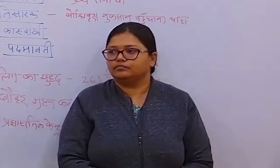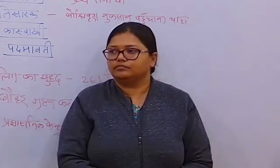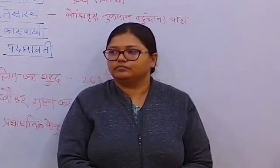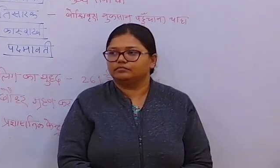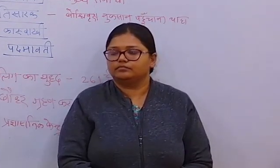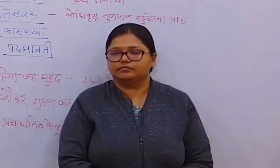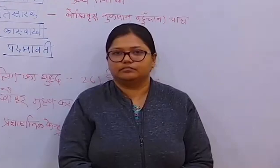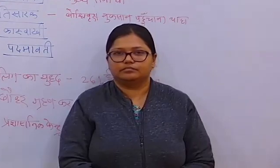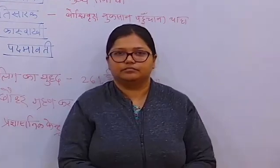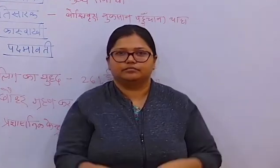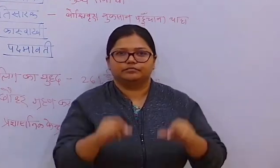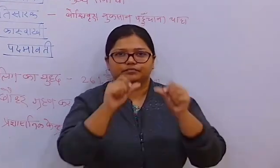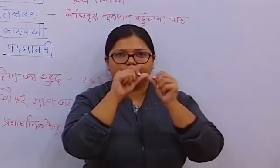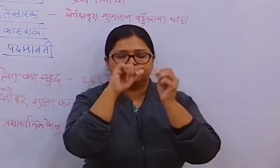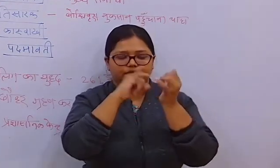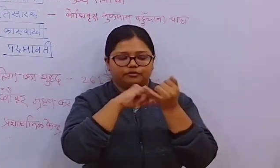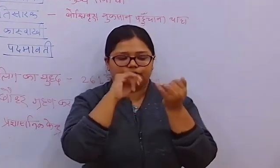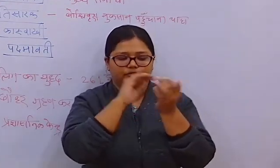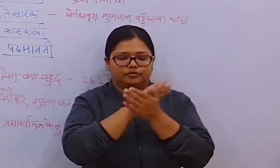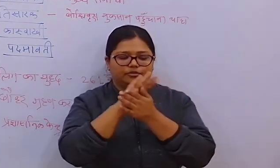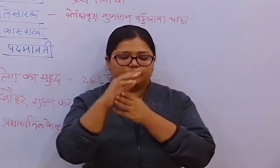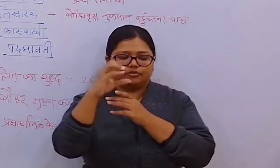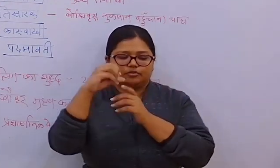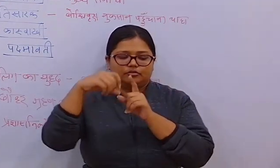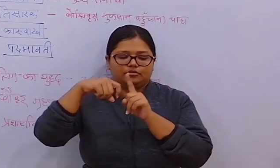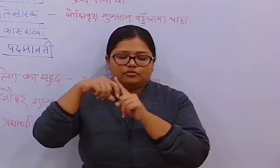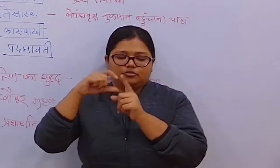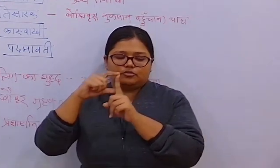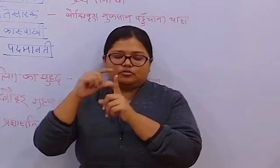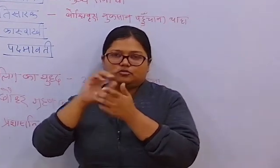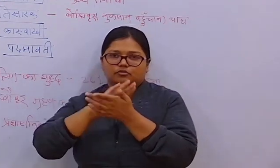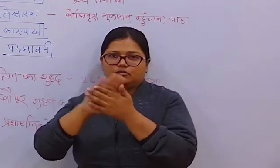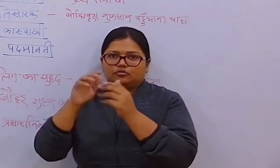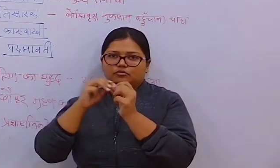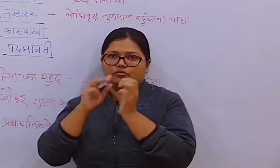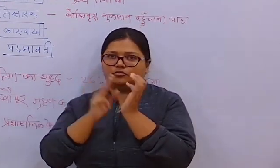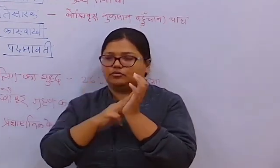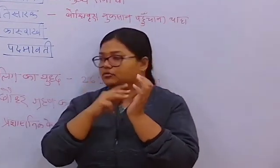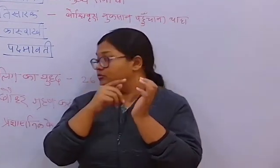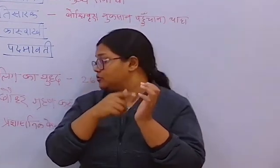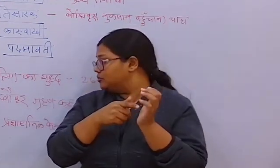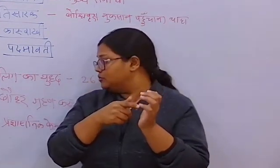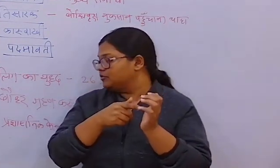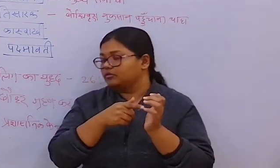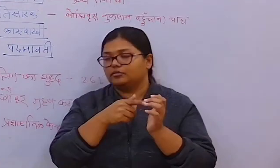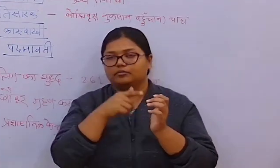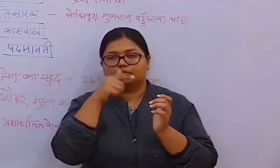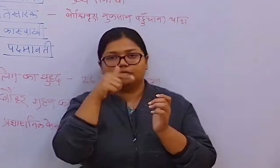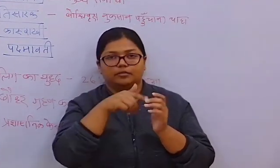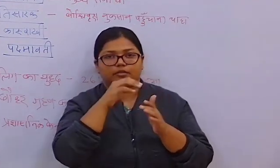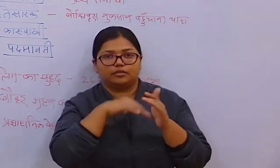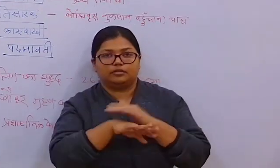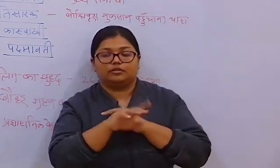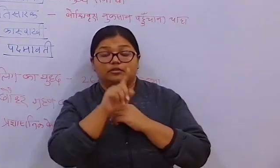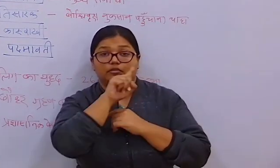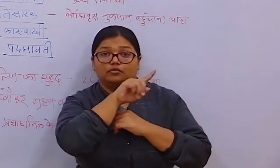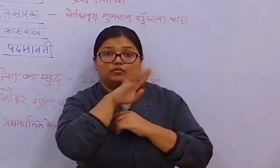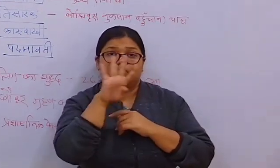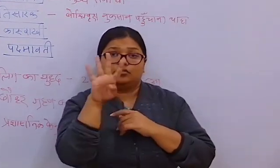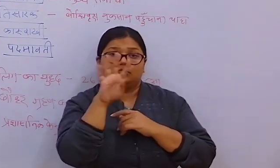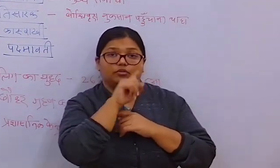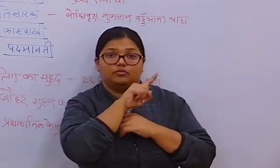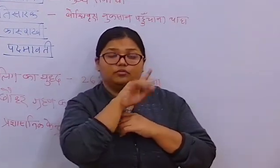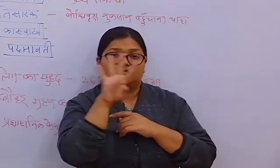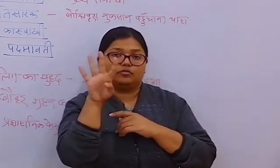के 14 धम्म हैं जो 8 अलग अलग स्थानों से मिले हैं। अशोक के 14 धम्म हैं